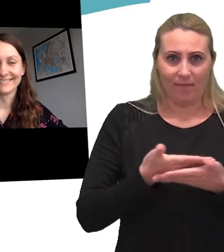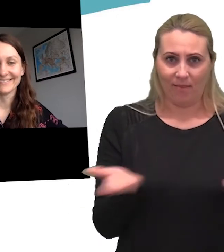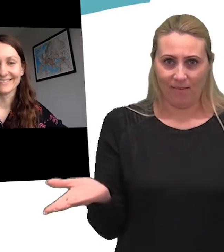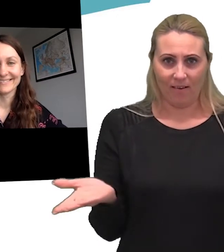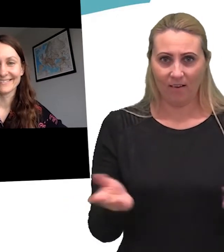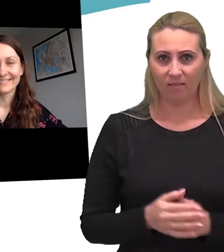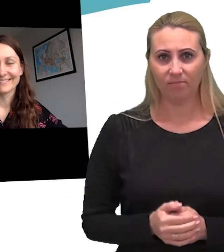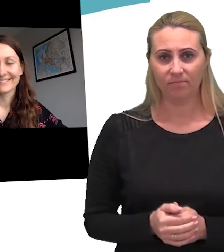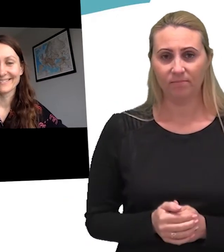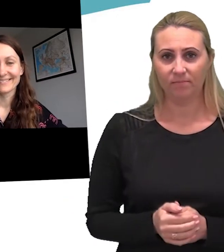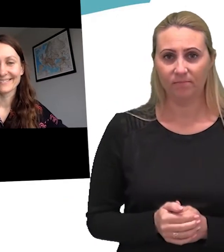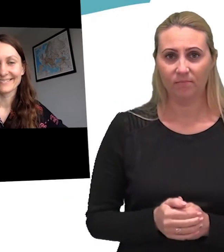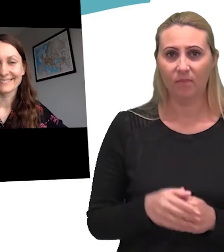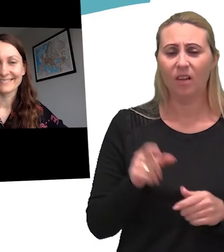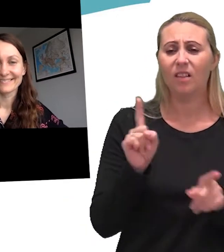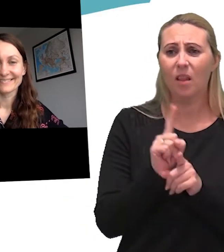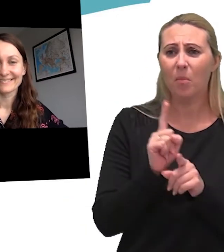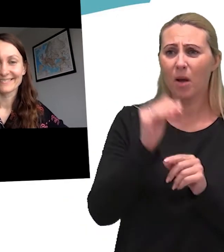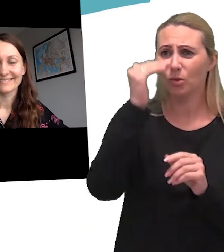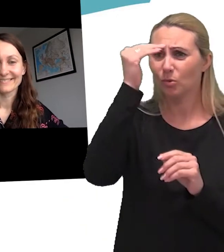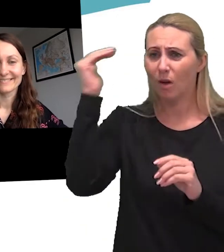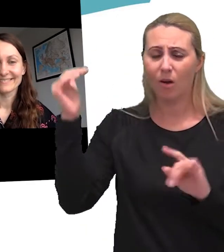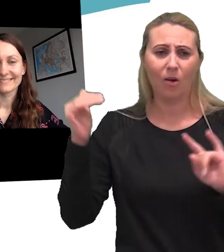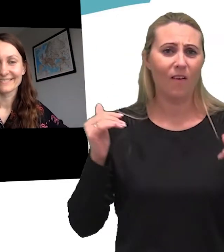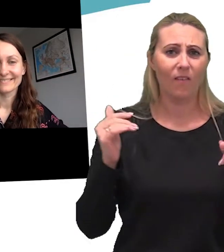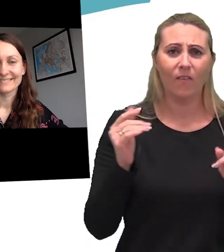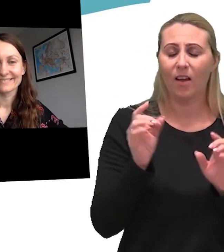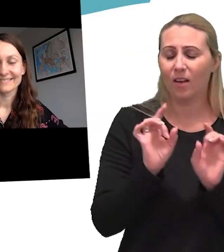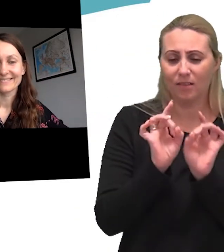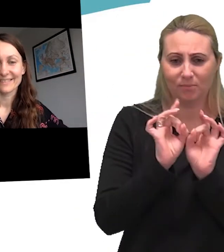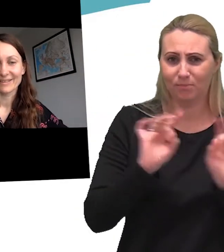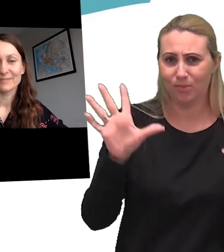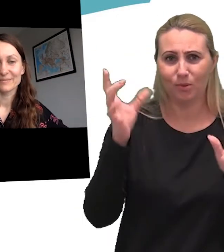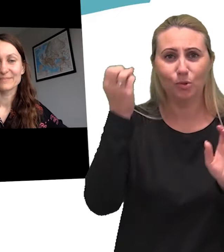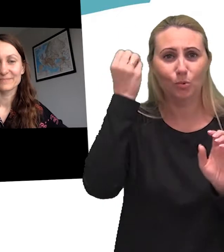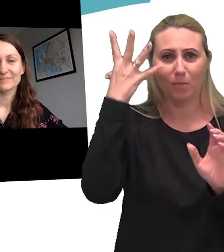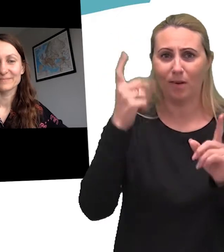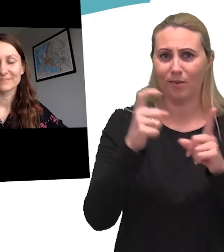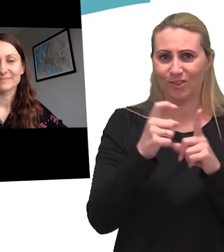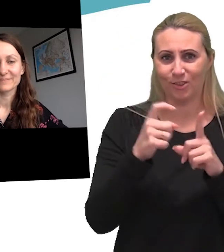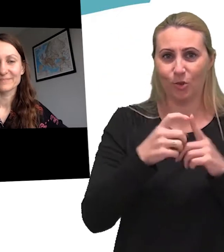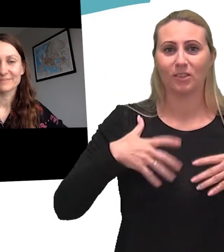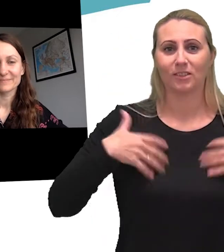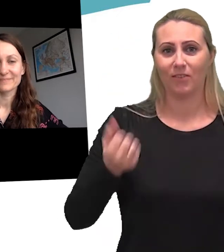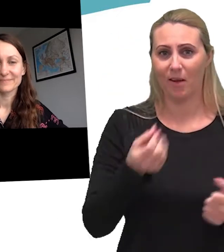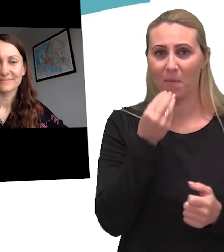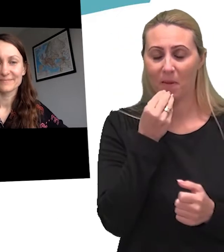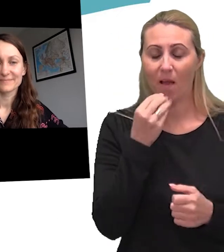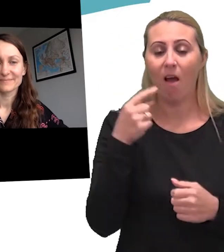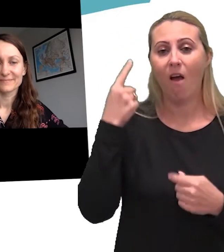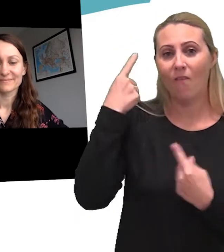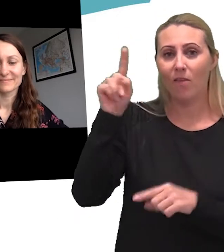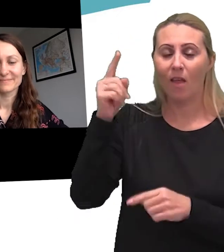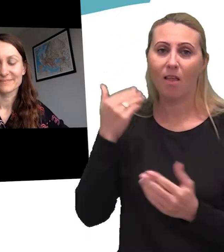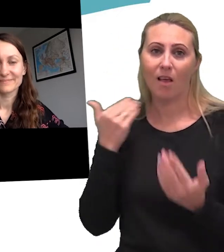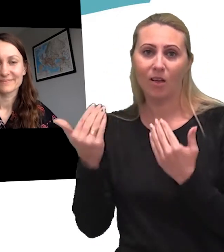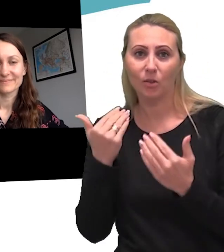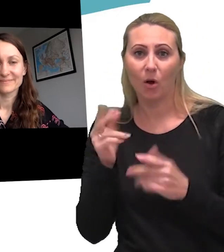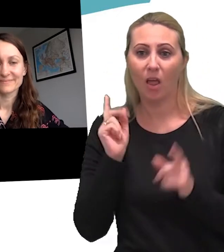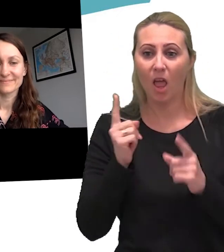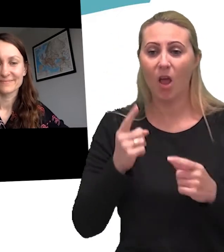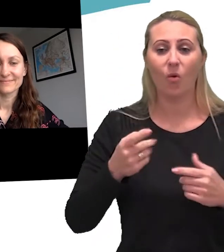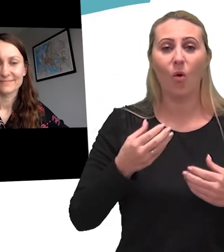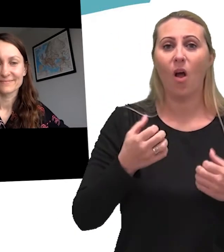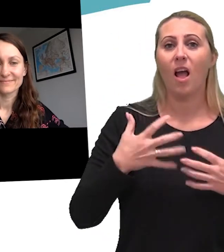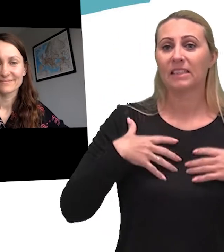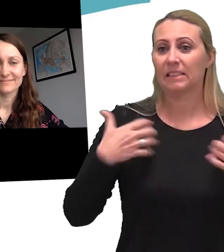atsakymo, nes net ir suaugę labai skirtingai supranta tą sveiką mitybą. Vieniem atrodo, kad sveika, jeigu